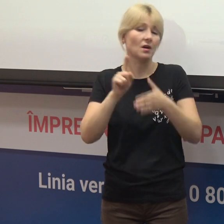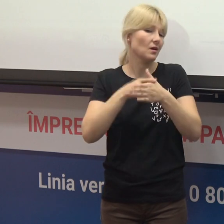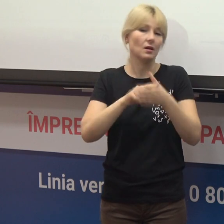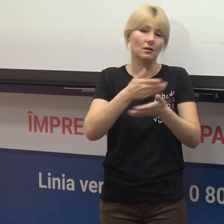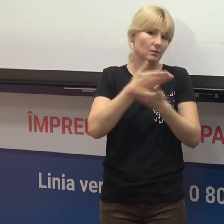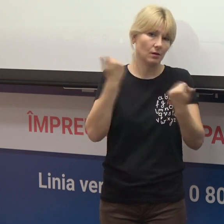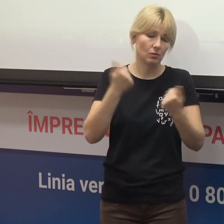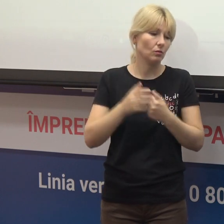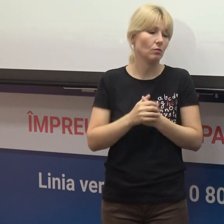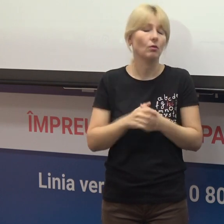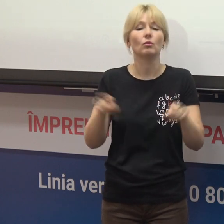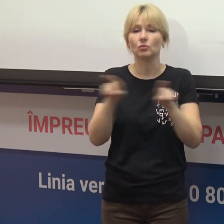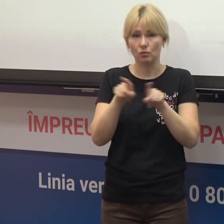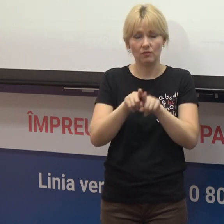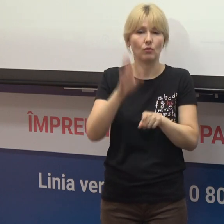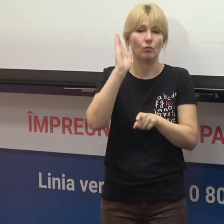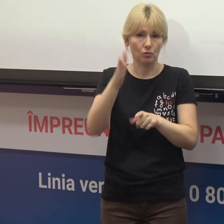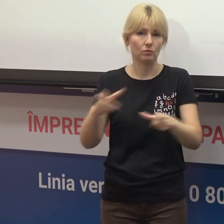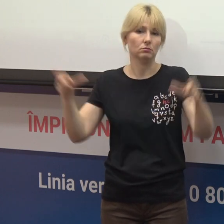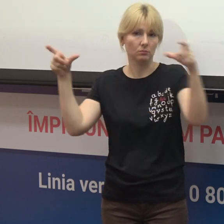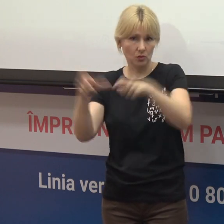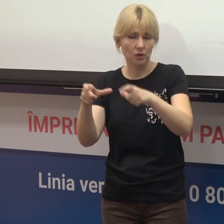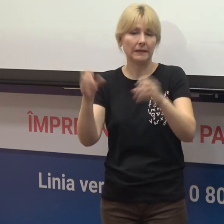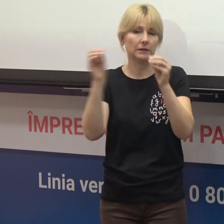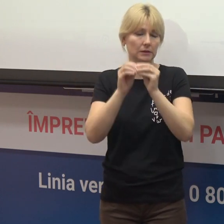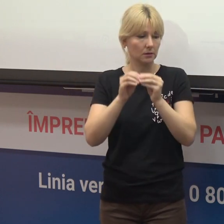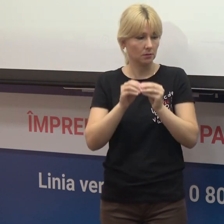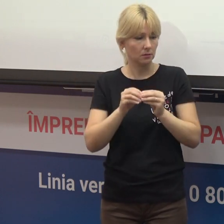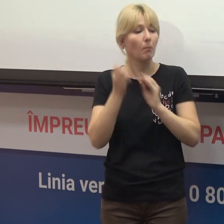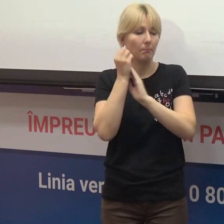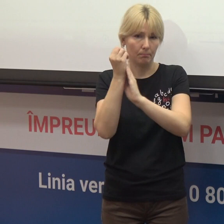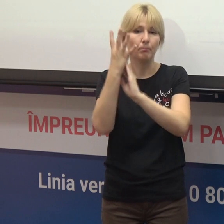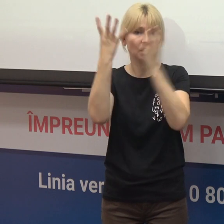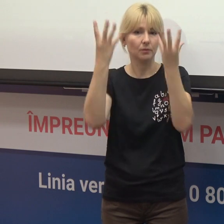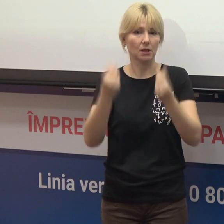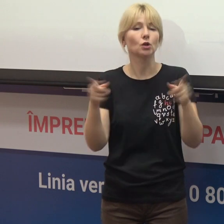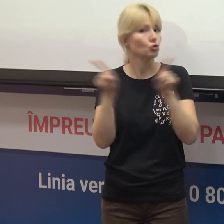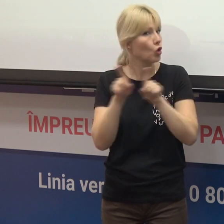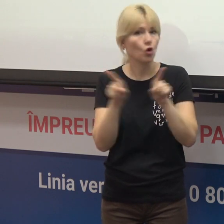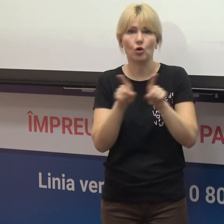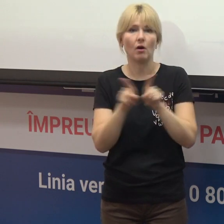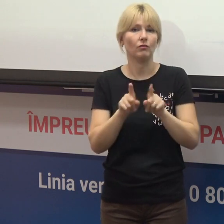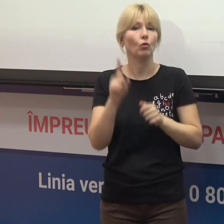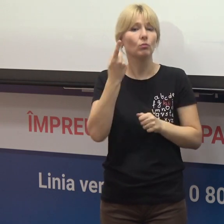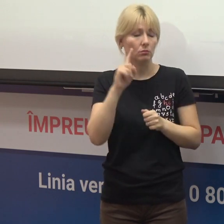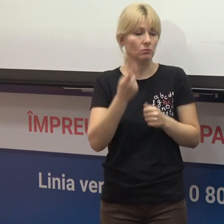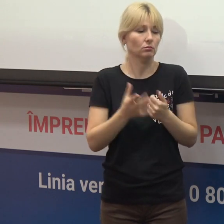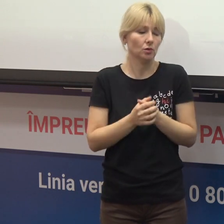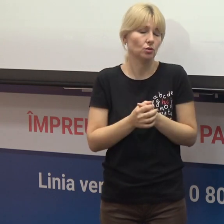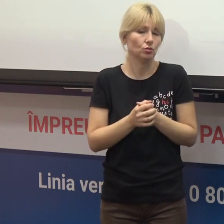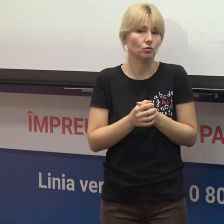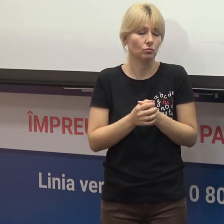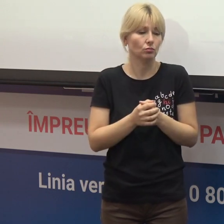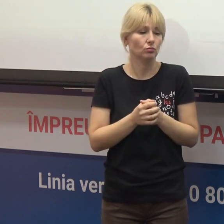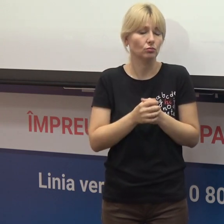fi plasați în autoizolare pe o perioadă de 14 zile, fiind nevoiți să